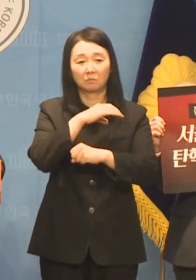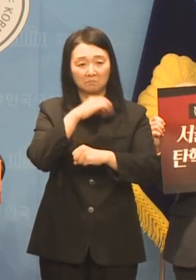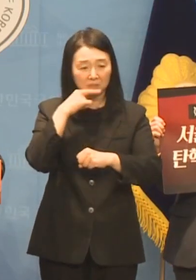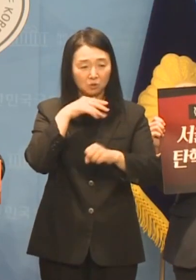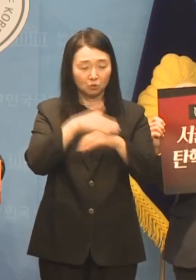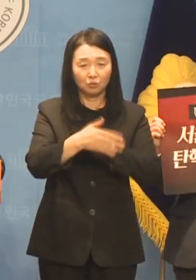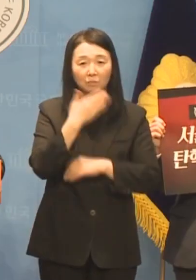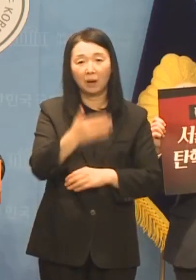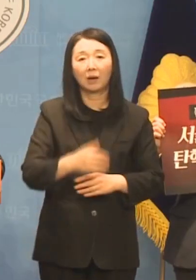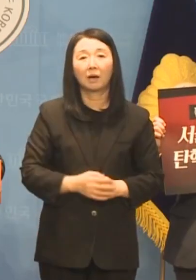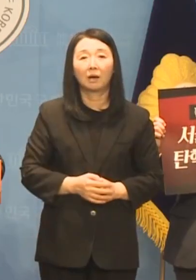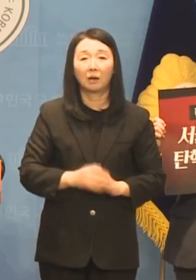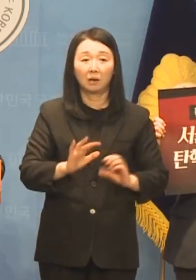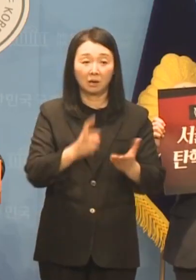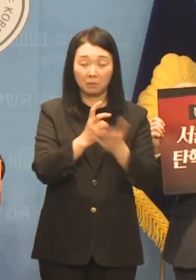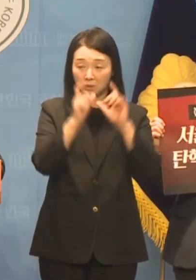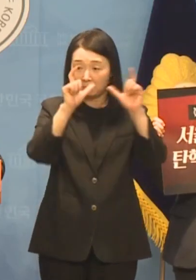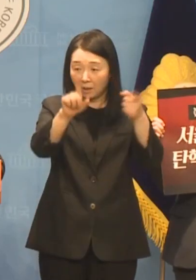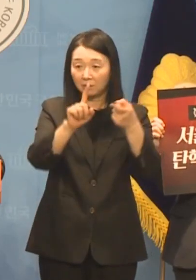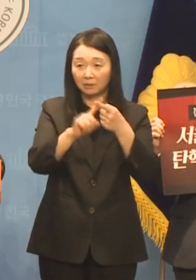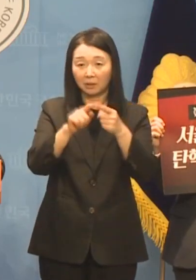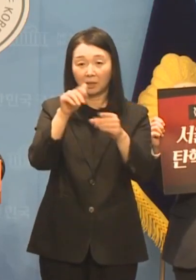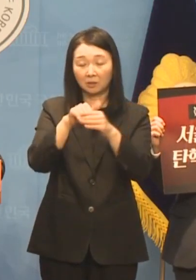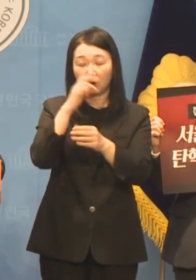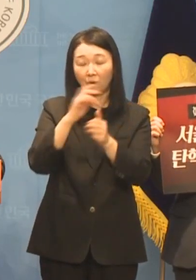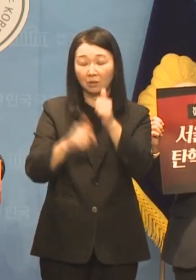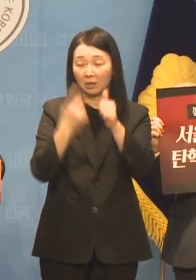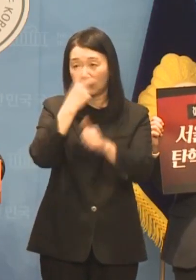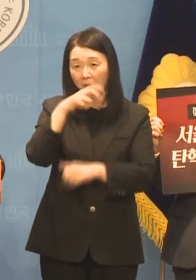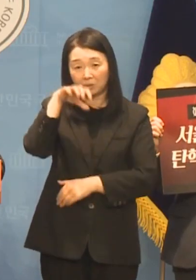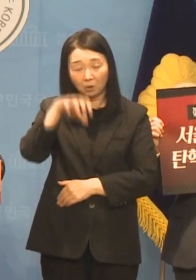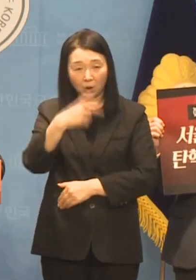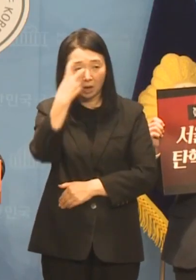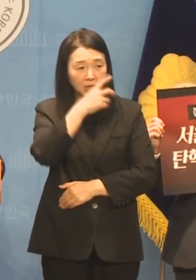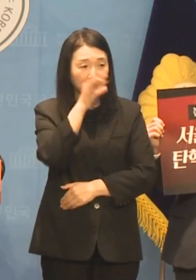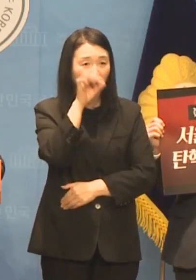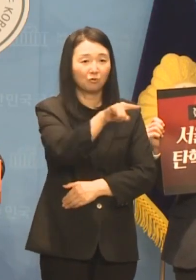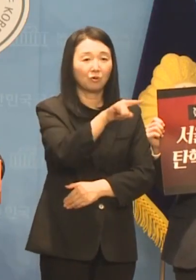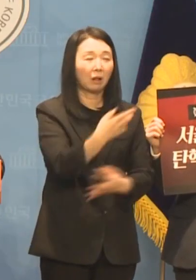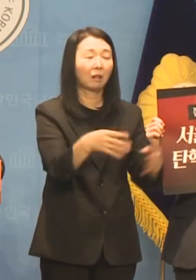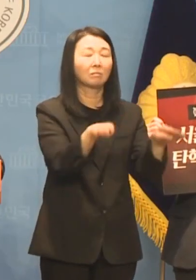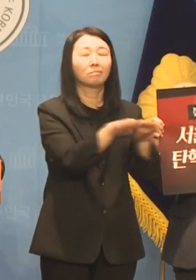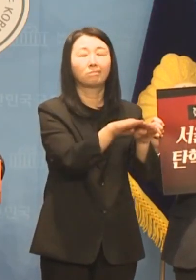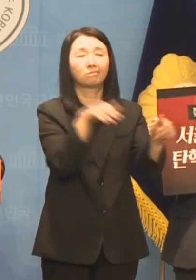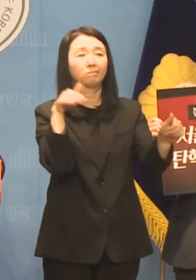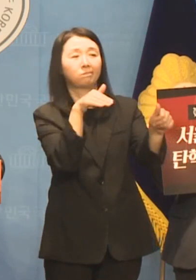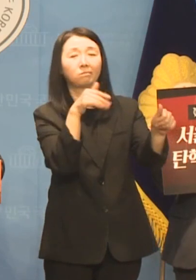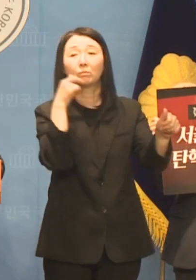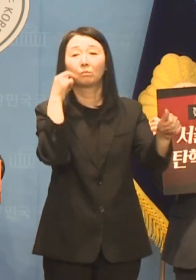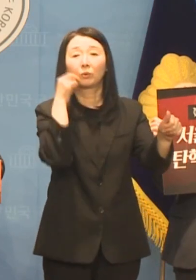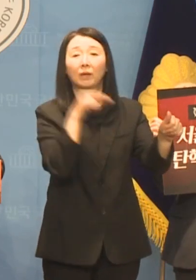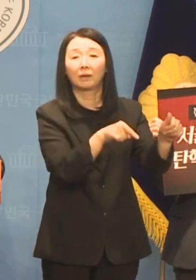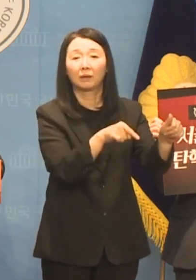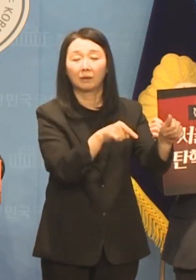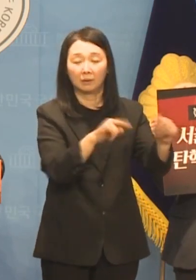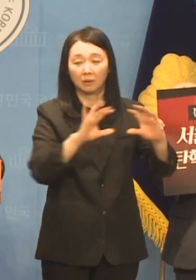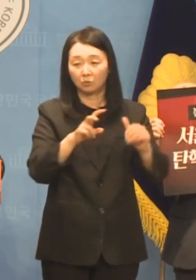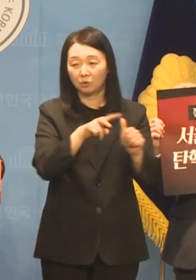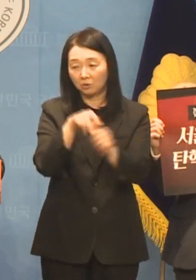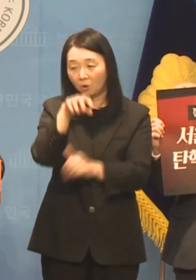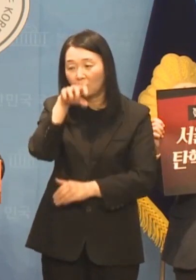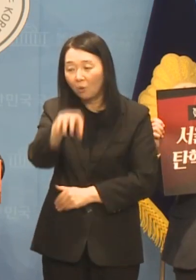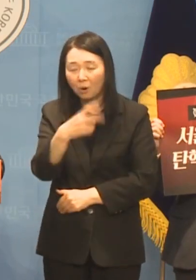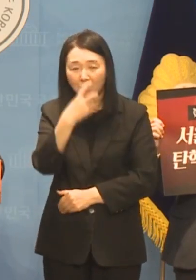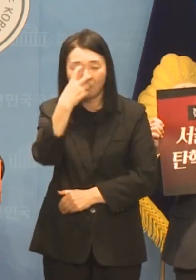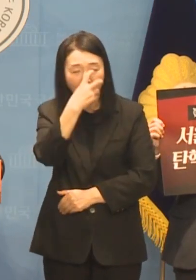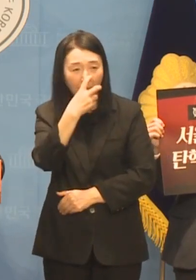헌법재판소의 판결에 따라 선관위는 감사원의 감찰을 받을 수 없는 성역이 되어버렸습니다. 국정원의 보안